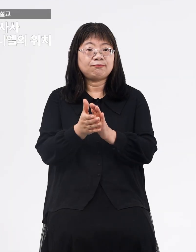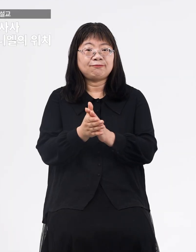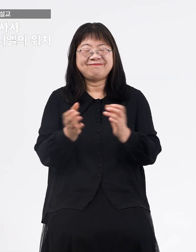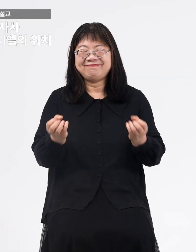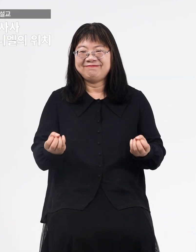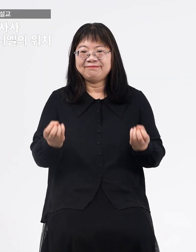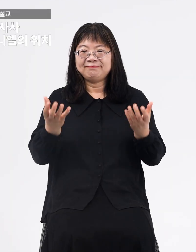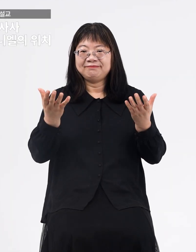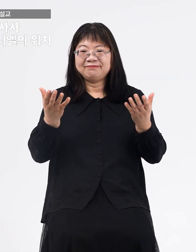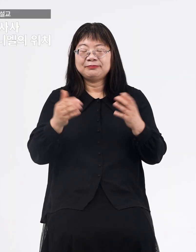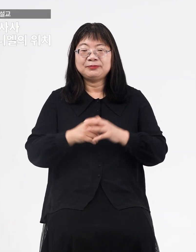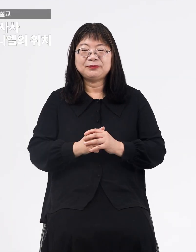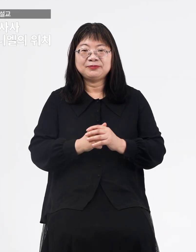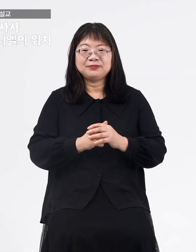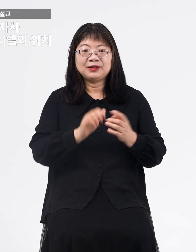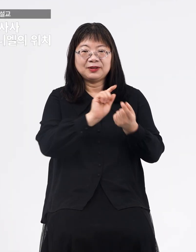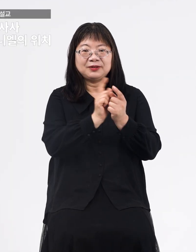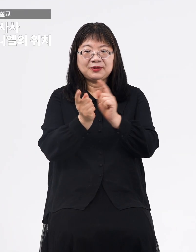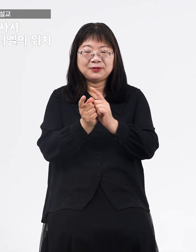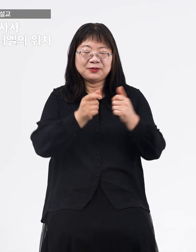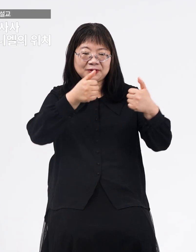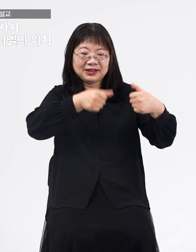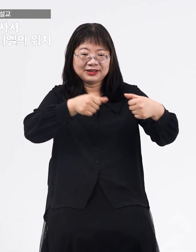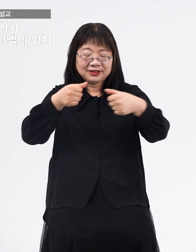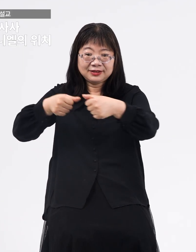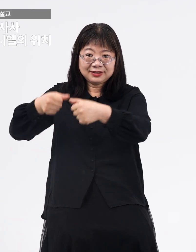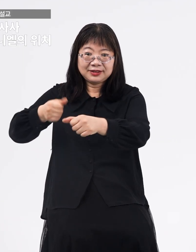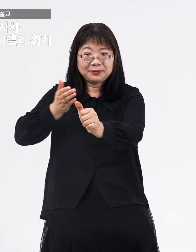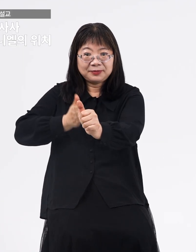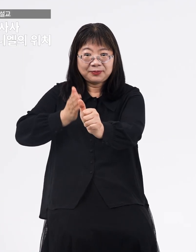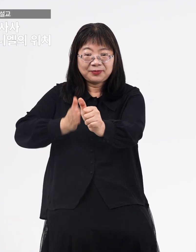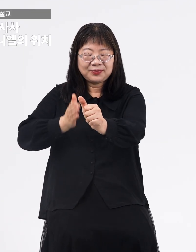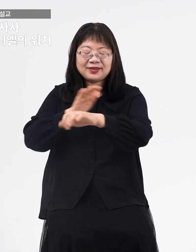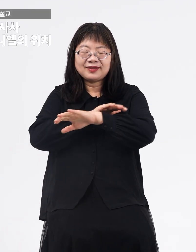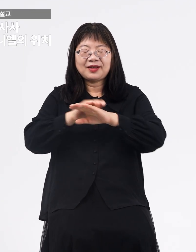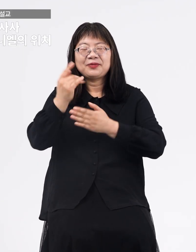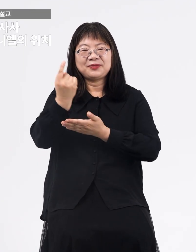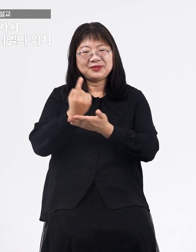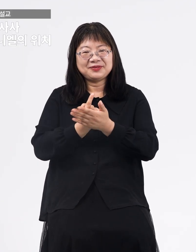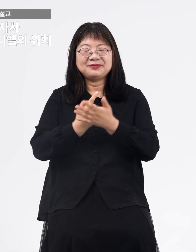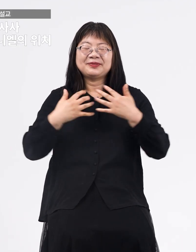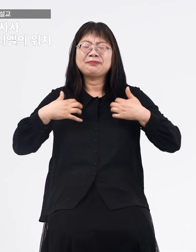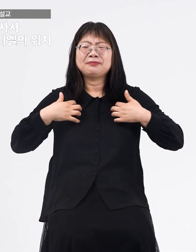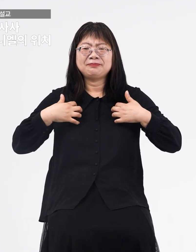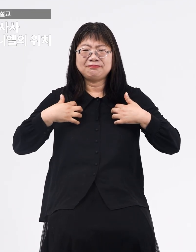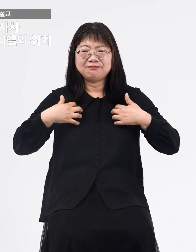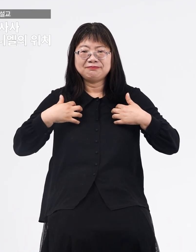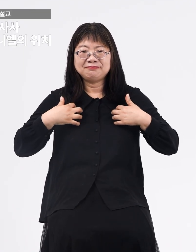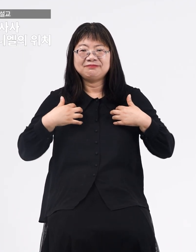할렐루야. 우리 좌우로 인사합시다. 반갑습니다. 잘 오셨습니다.